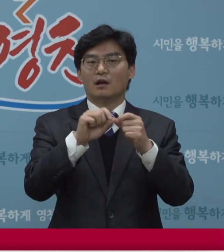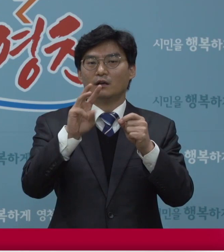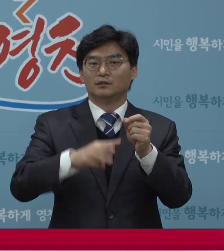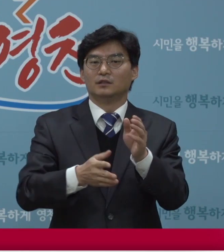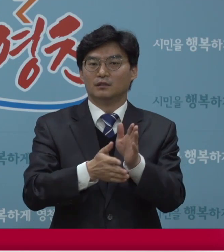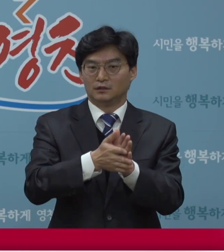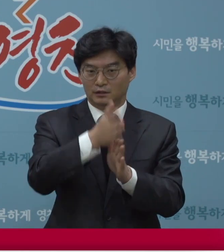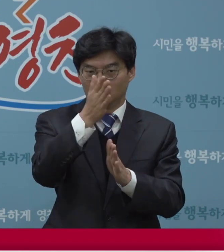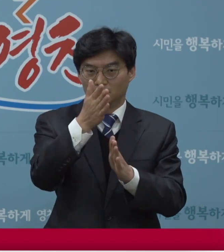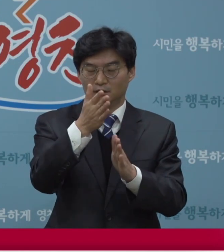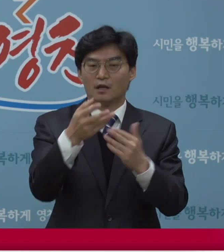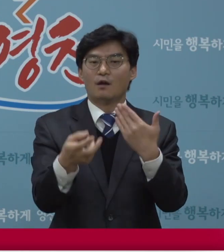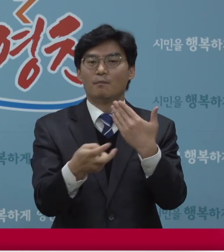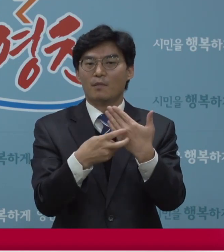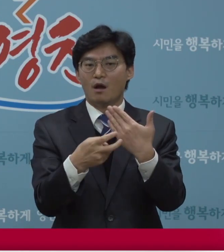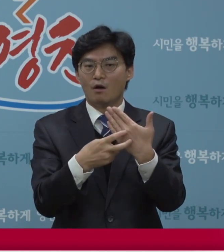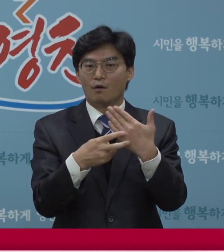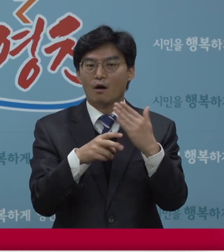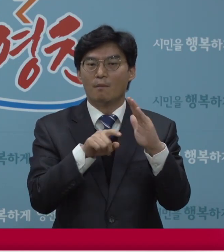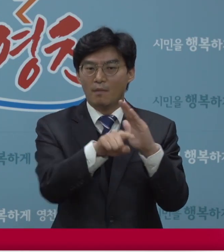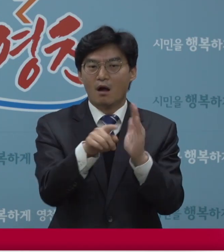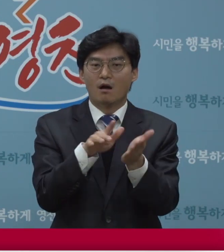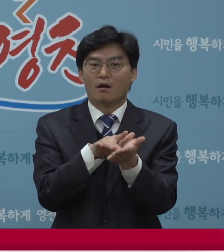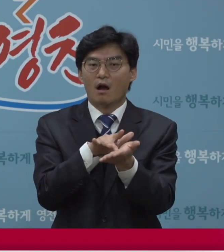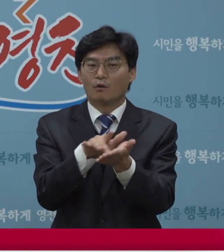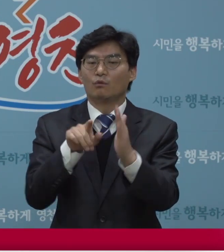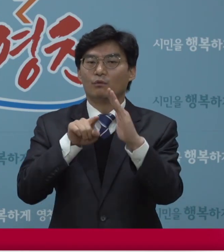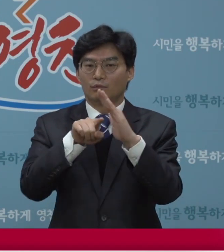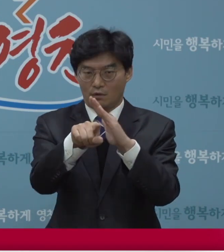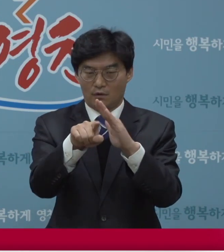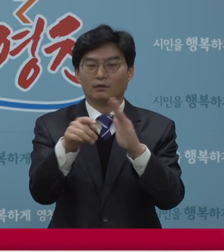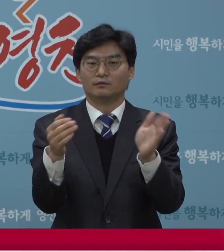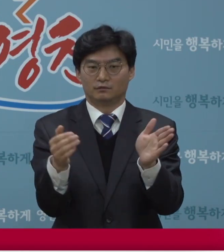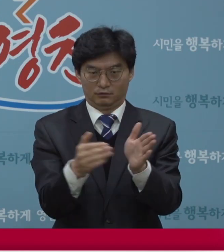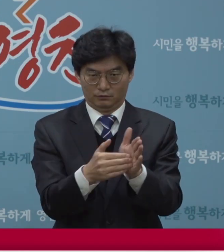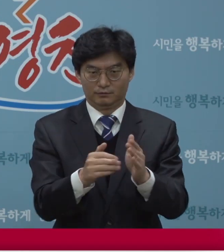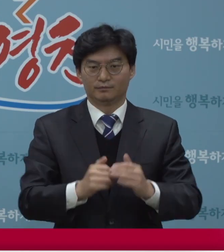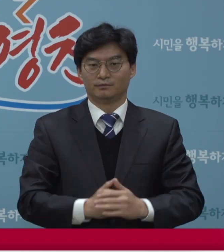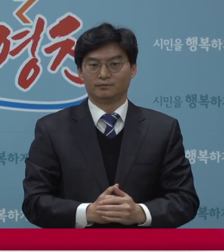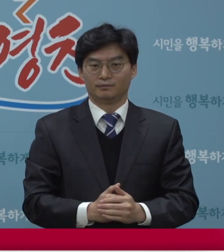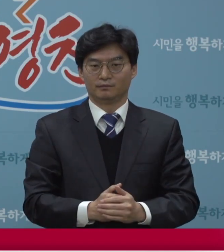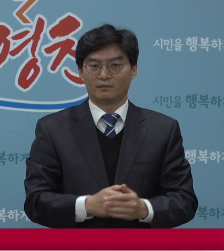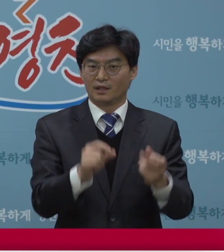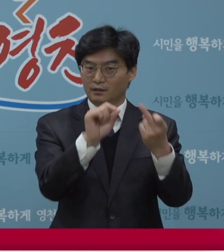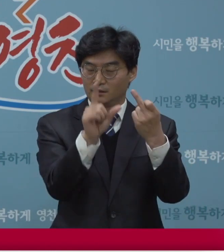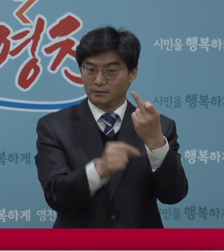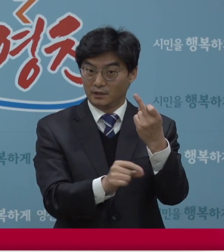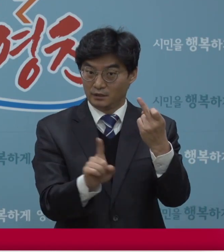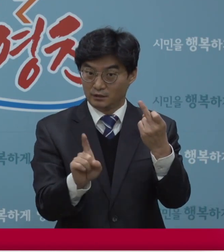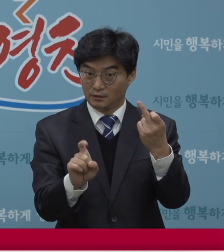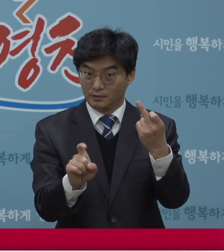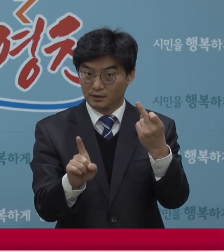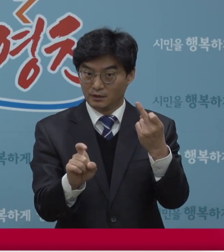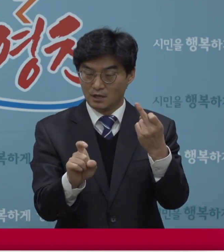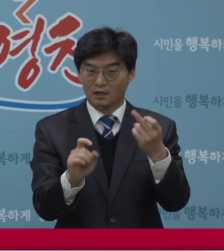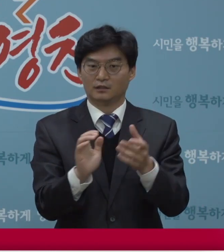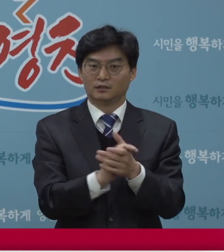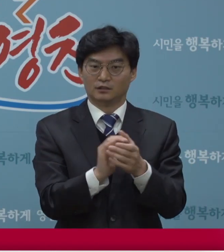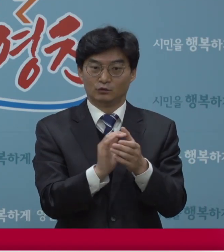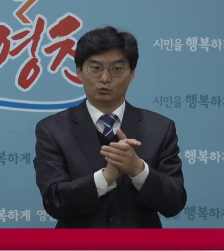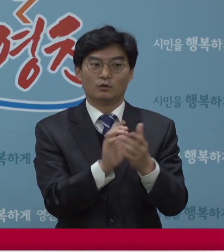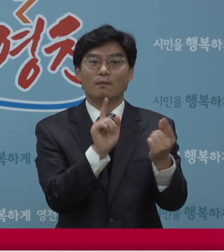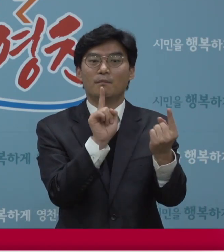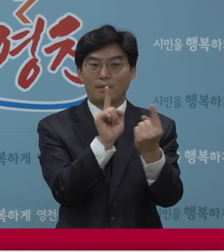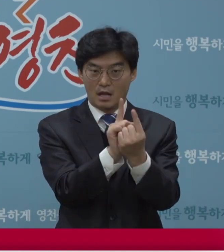시내 내과 약국을 들른 후 귀가를 했습니다. 12월 11일 지인